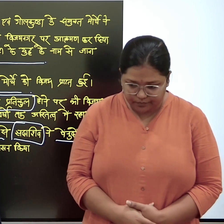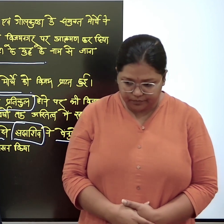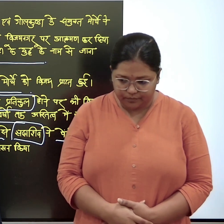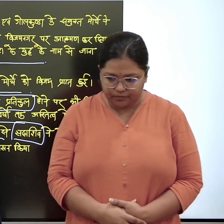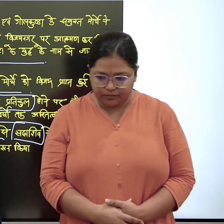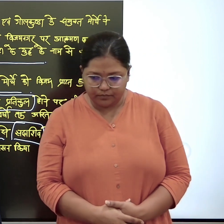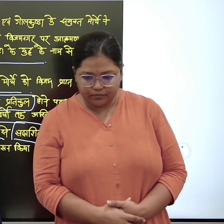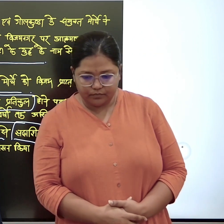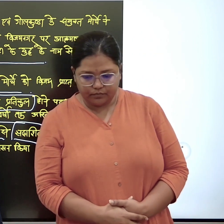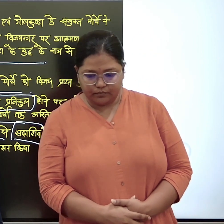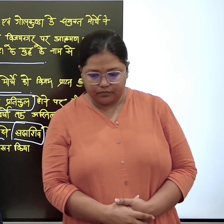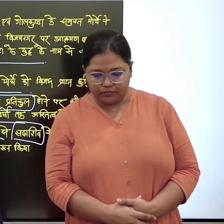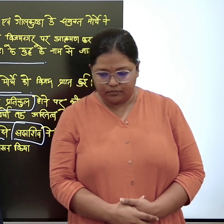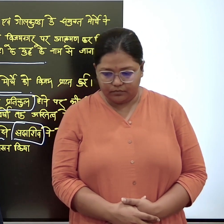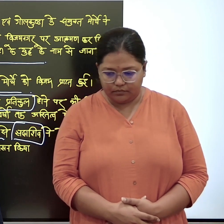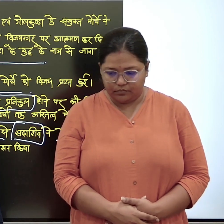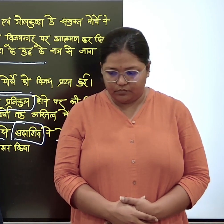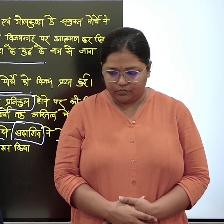ठीक,